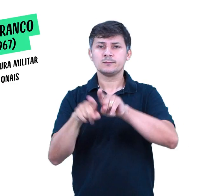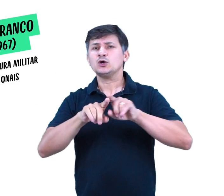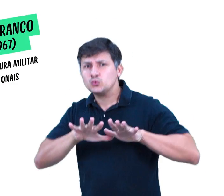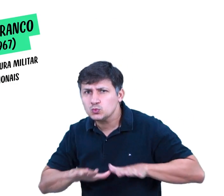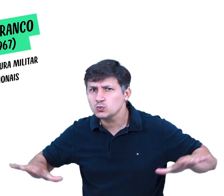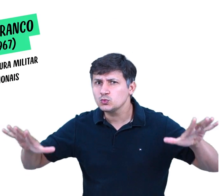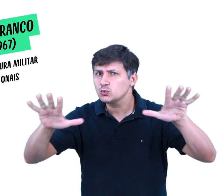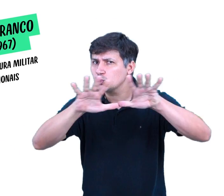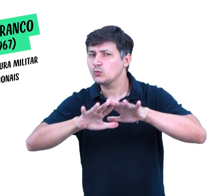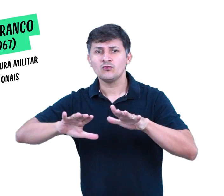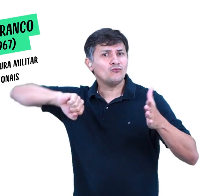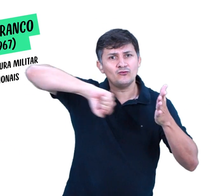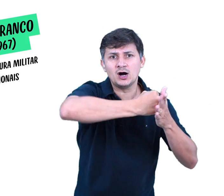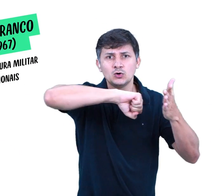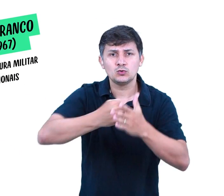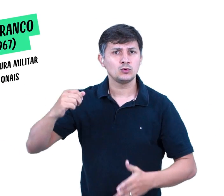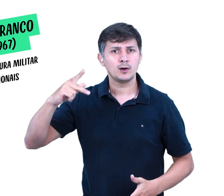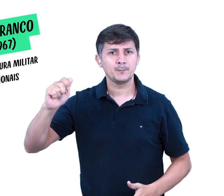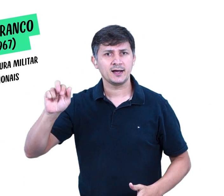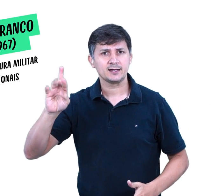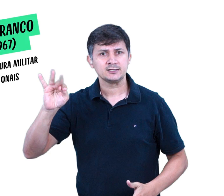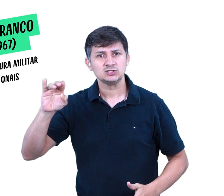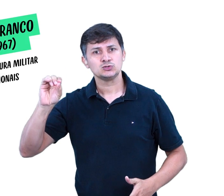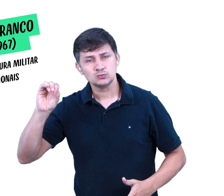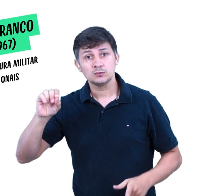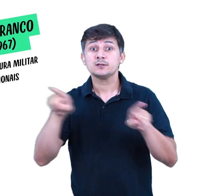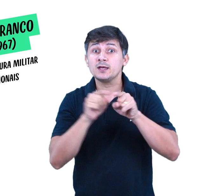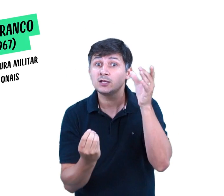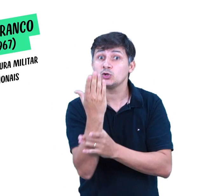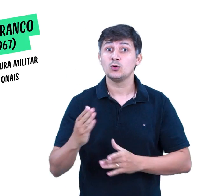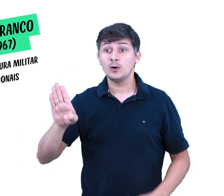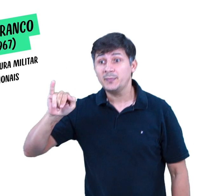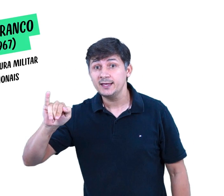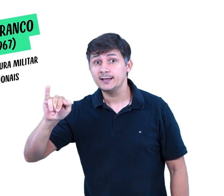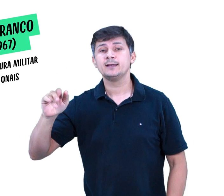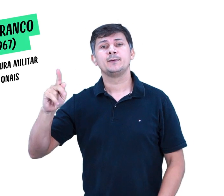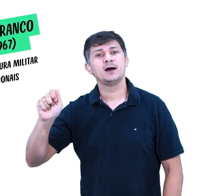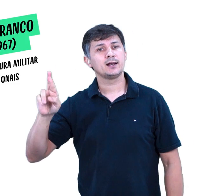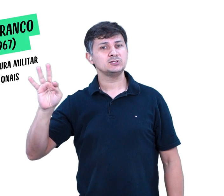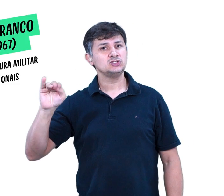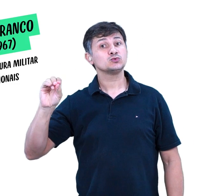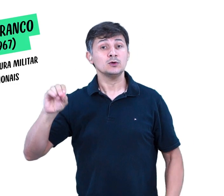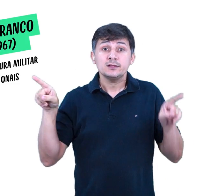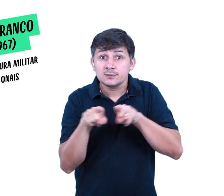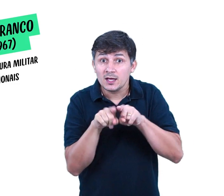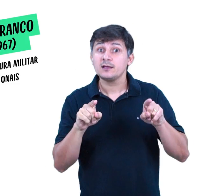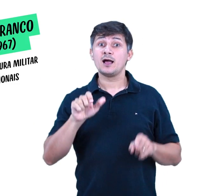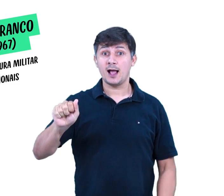além de fechar todos os partidos políticos existentes, vai criar o bipartidarismo, e o AI-3, que vai declarar que de